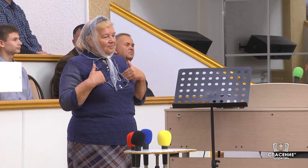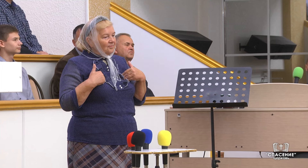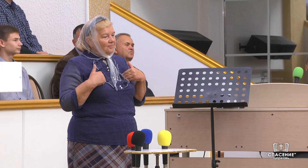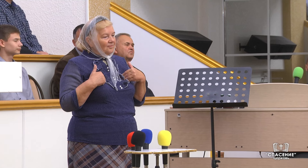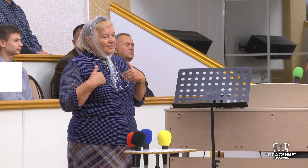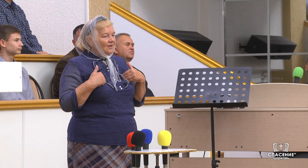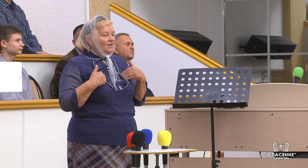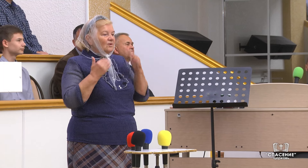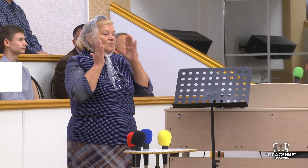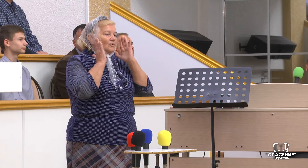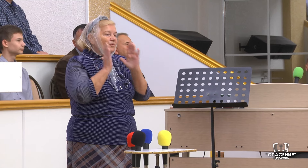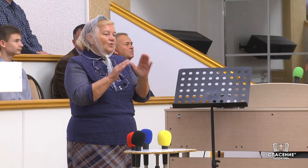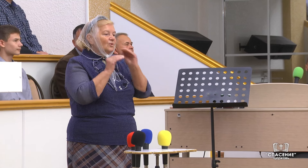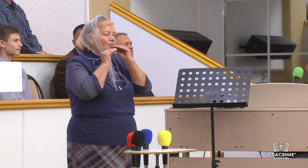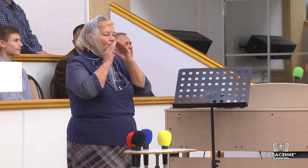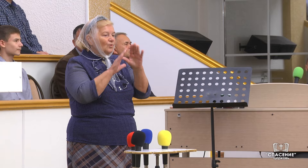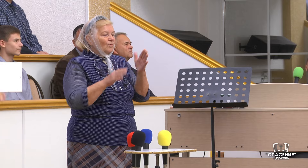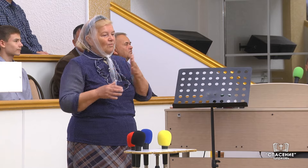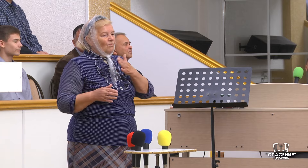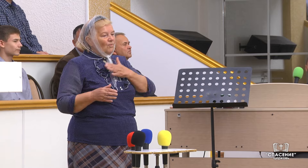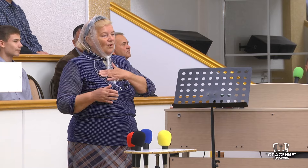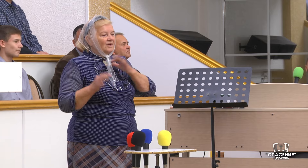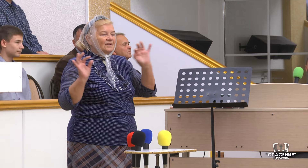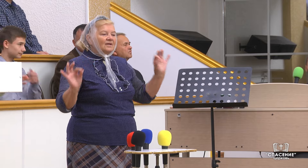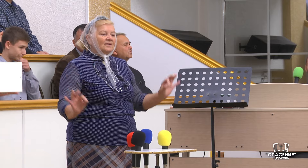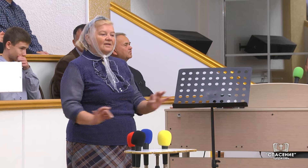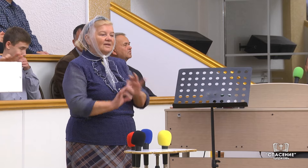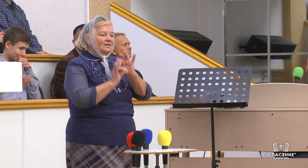Только дух мой никогда не одинок.